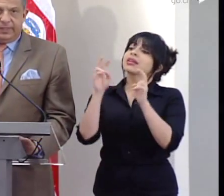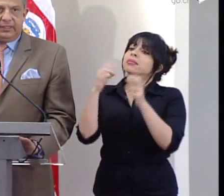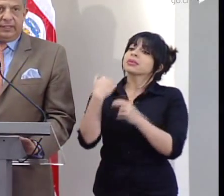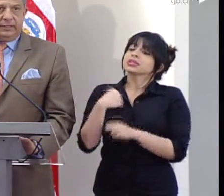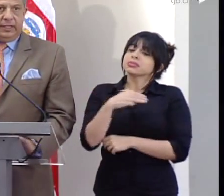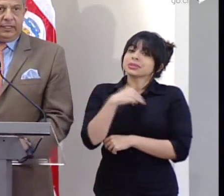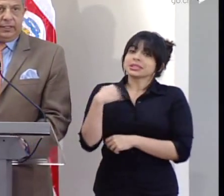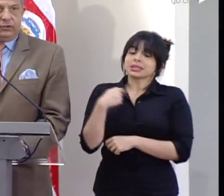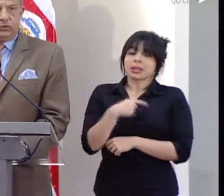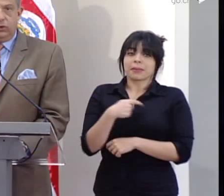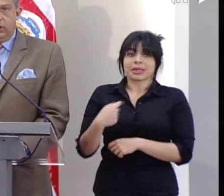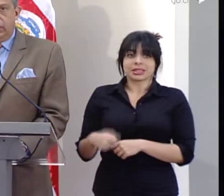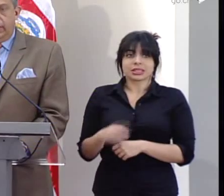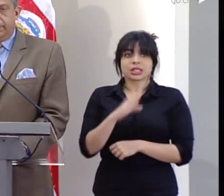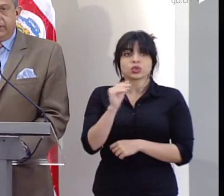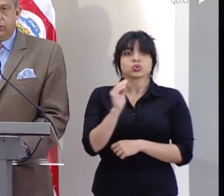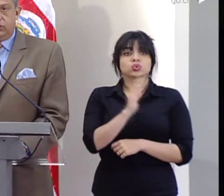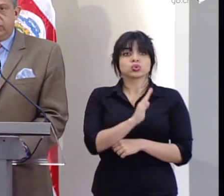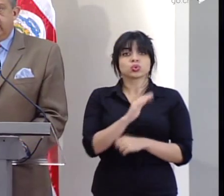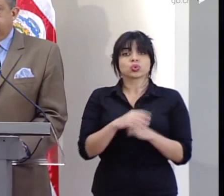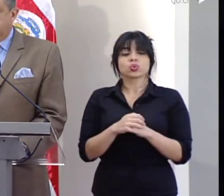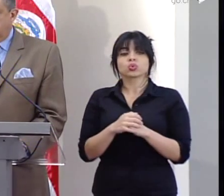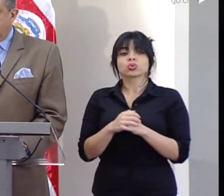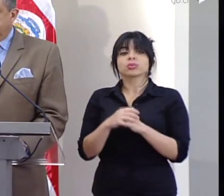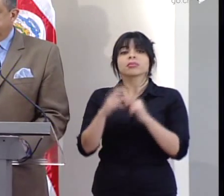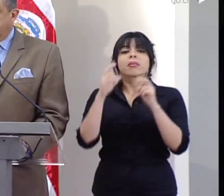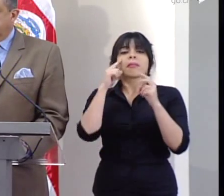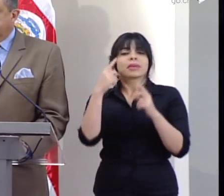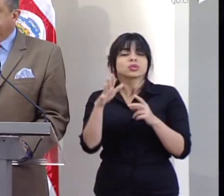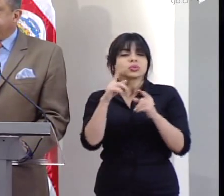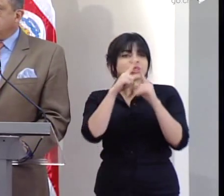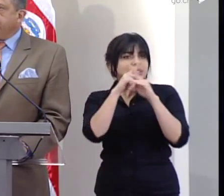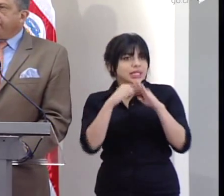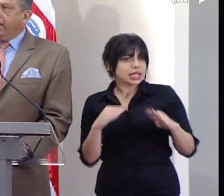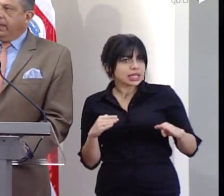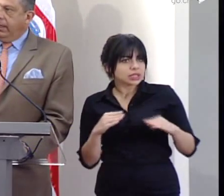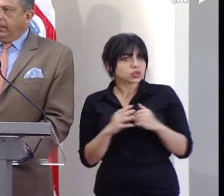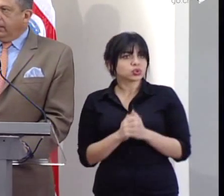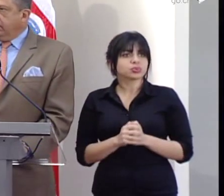ministro de la Presidencia y su presunto silencio, ¿verdad?